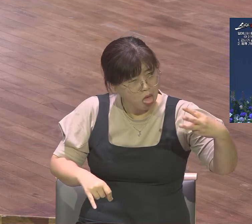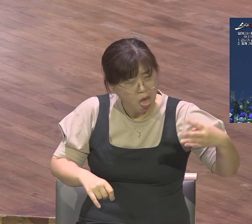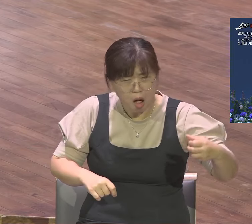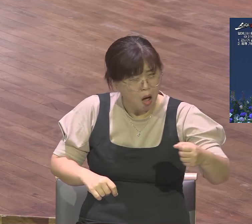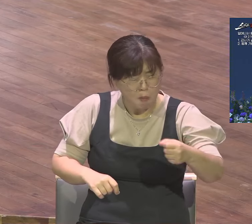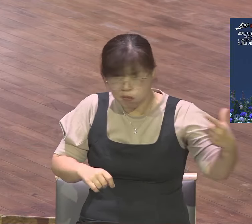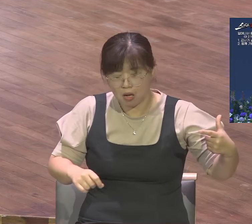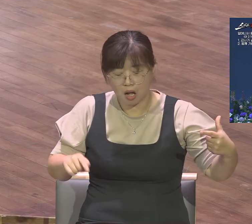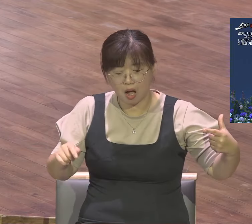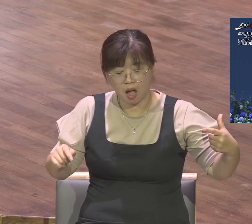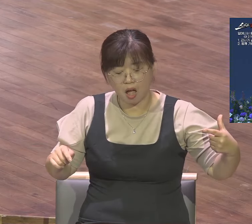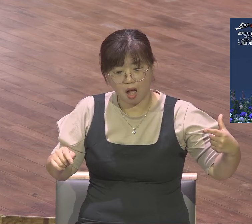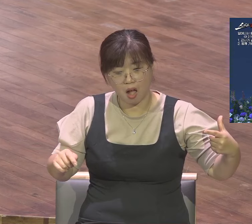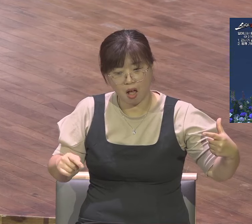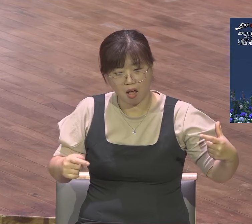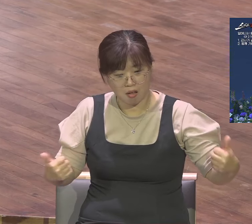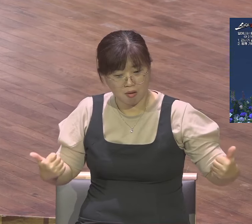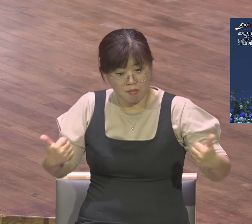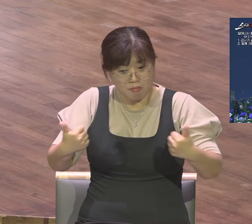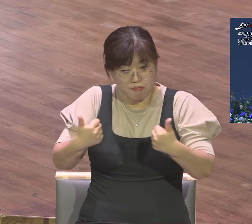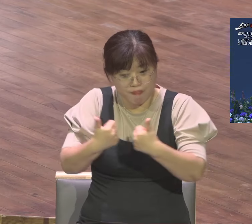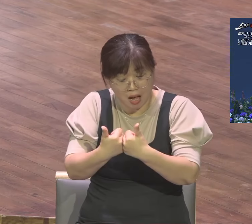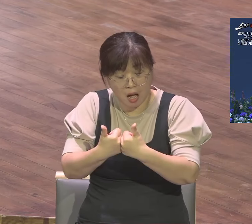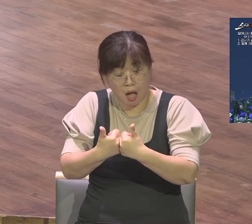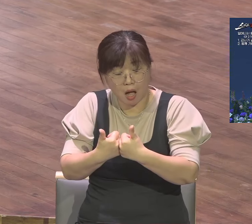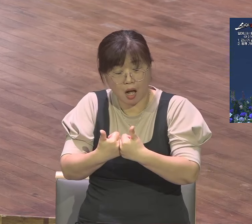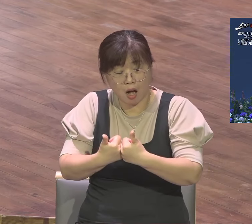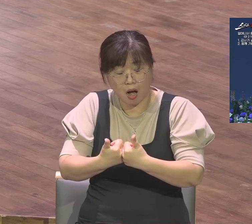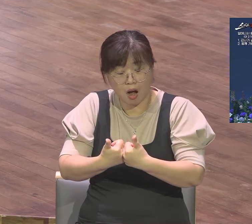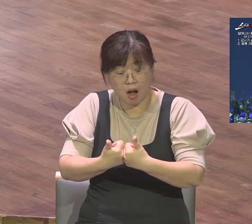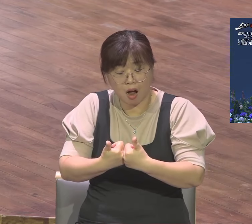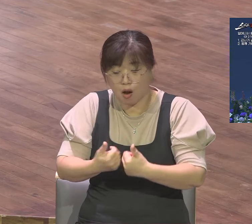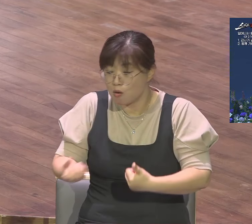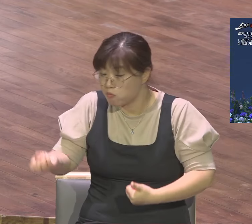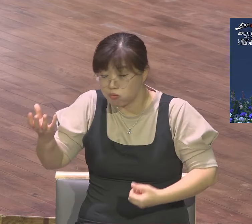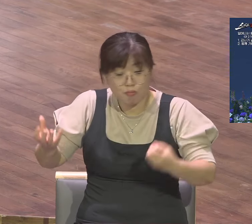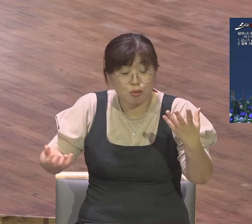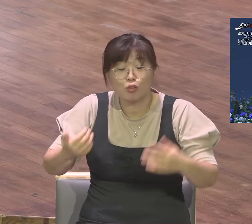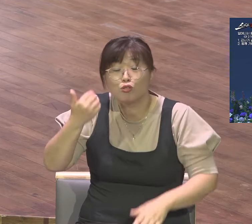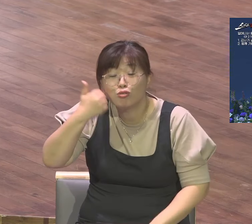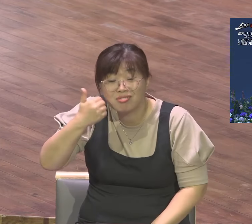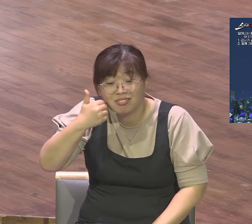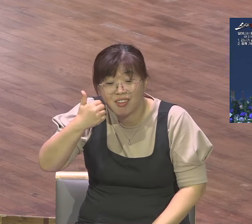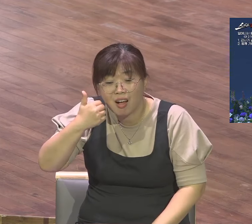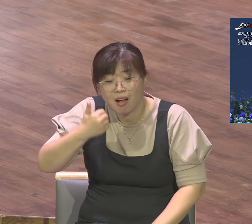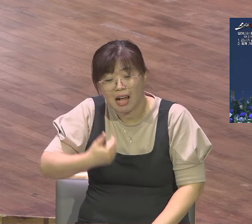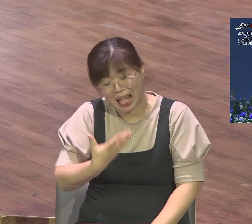이런 현실 속에서 동메달 두 개 땄다. 대단한 거예요.